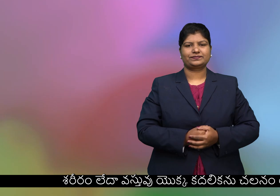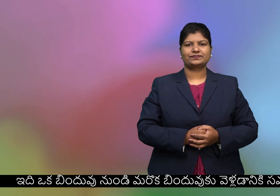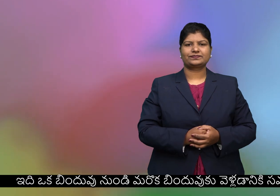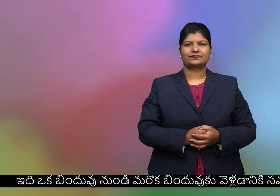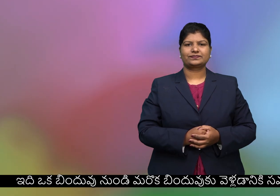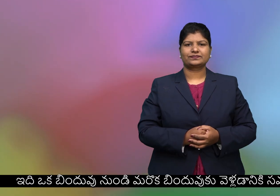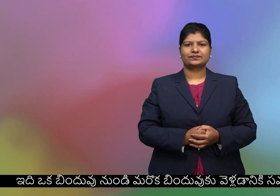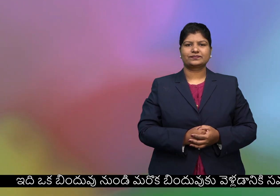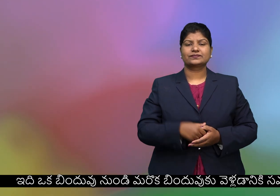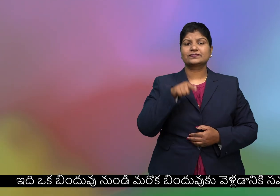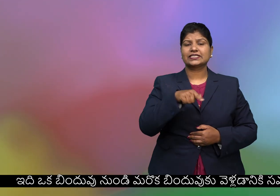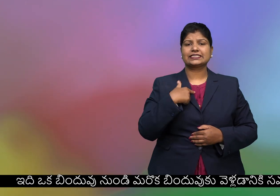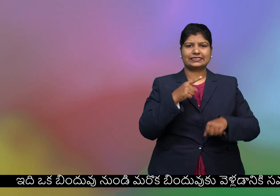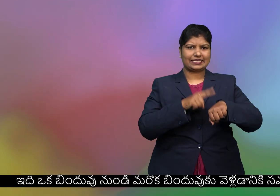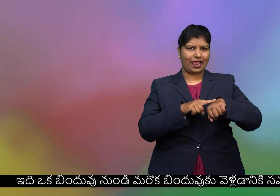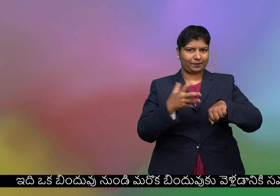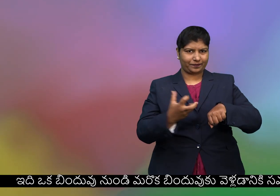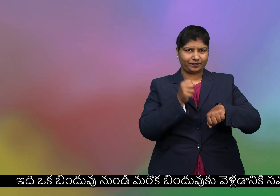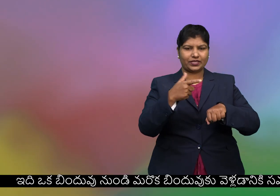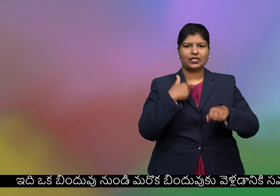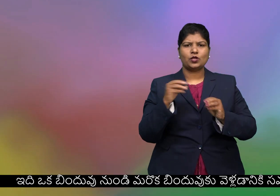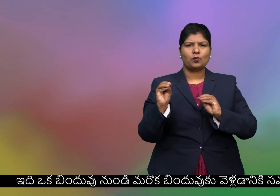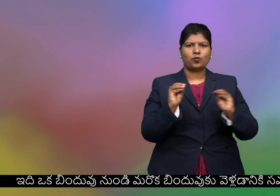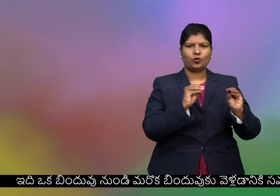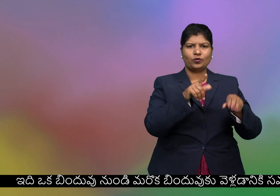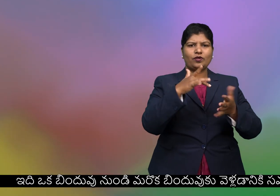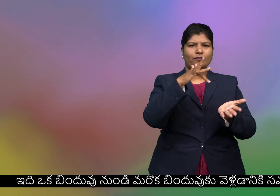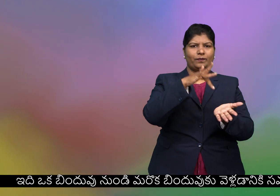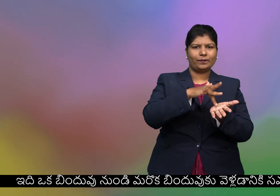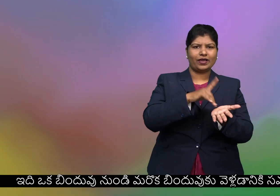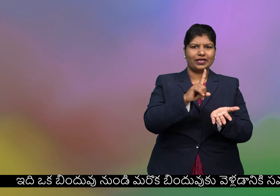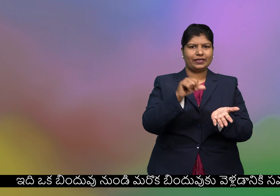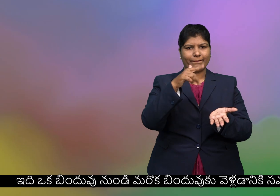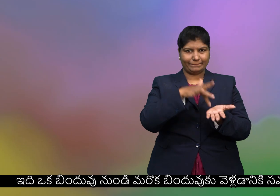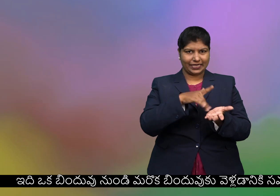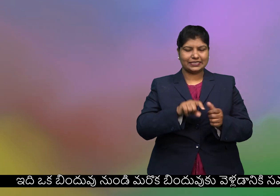ఇది ఒక బిందువు నుండి మరొక బిందువుకు వెళ్ళడానికి సమయం పడుతుంది.